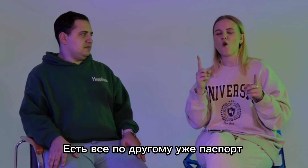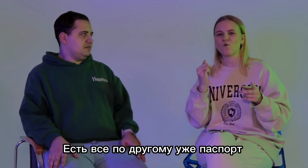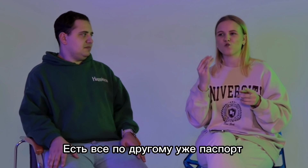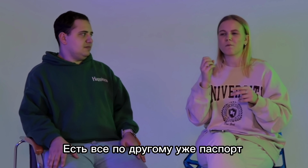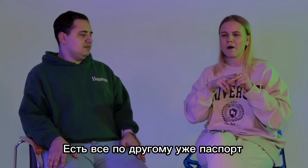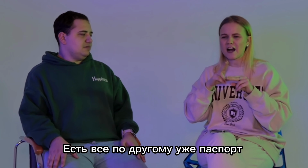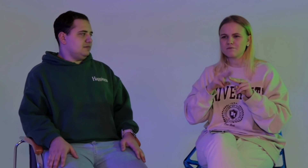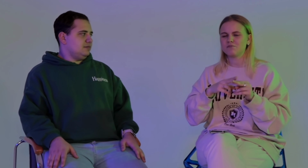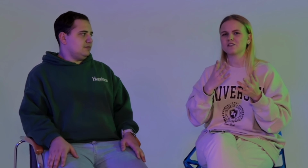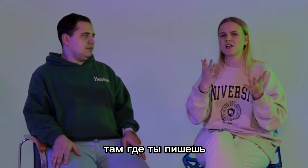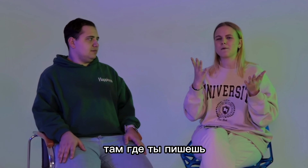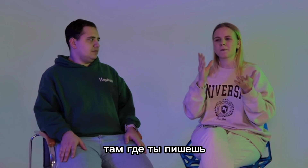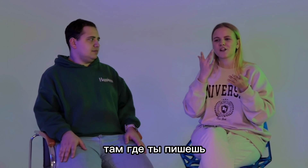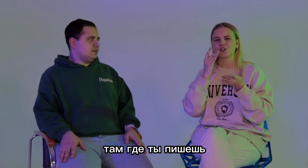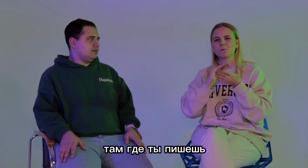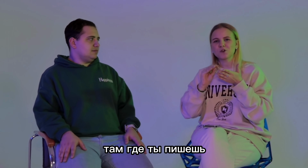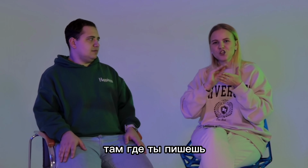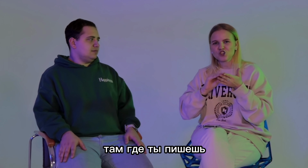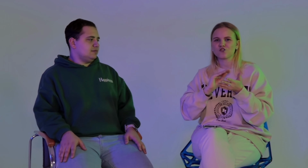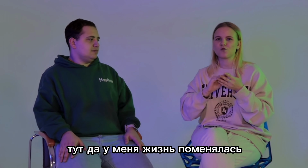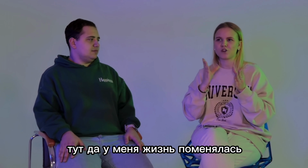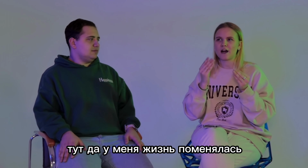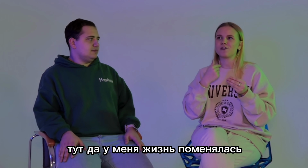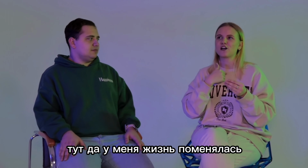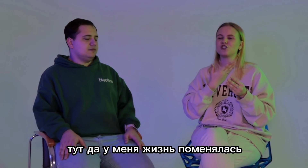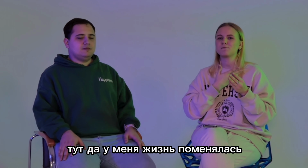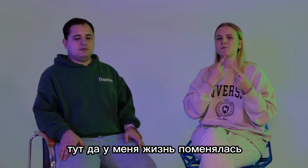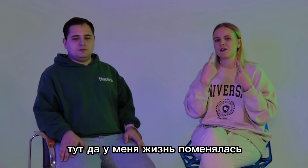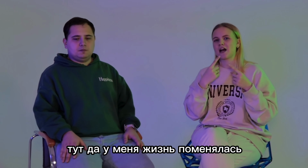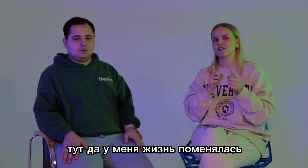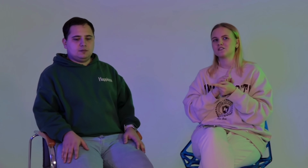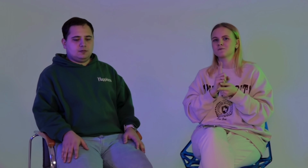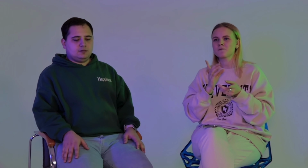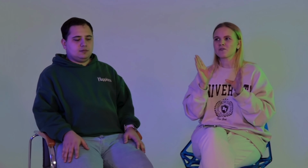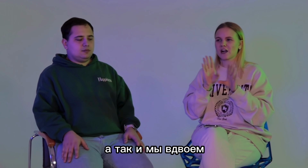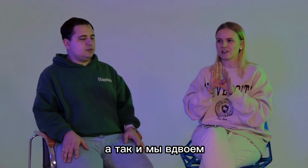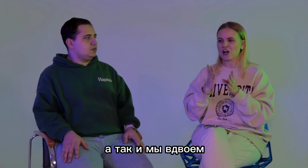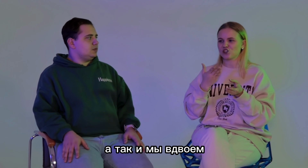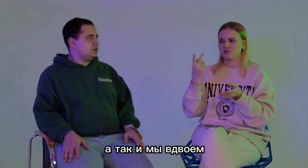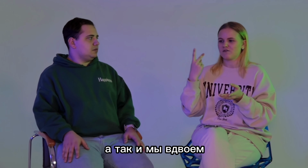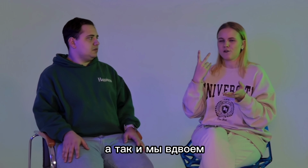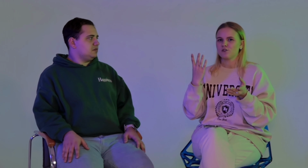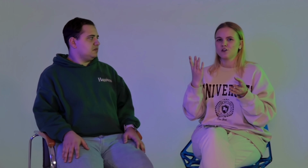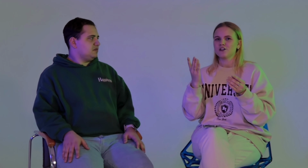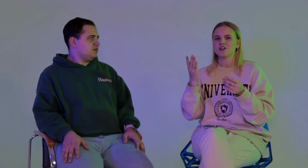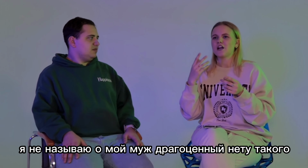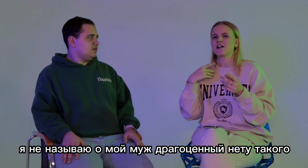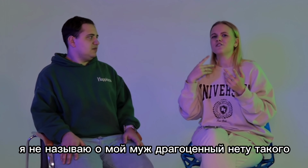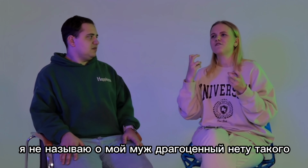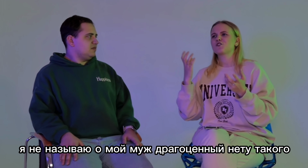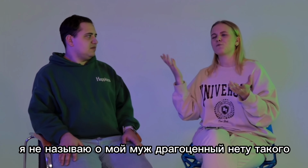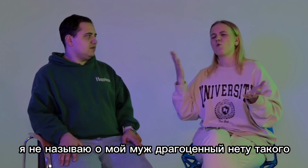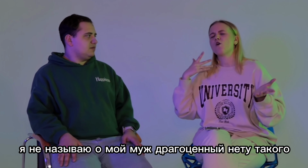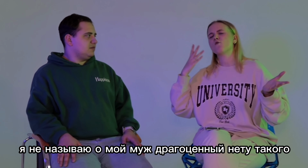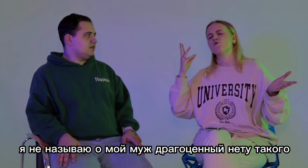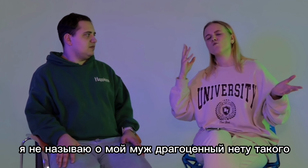по-другому. Паспорт там, куда ты пишешь, сюда, у меня жизнь поменялась. А та жизнь была... Я не знаю, о, мой